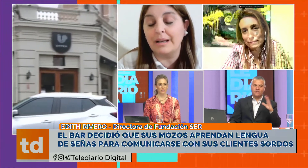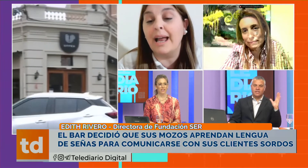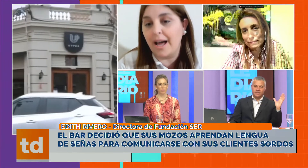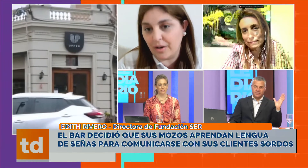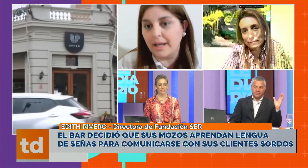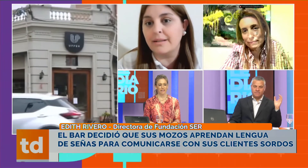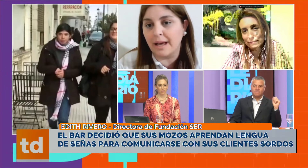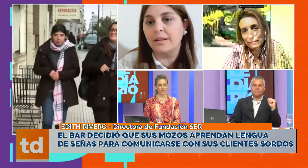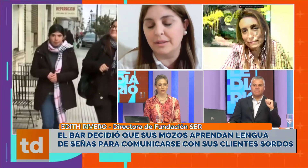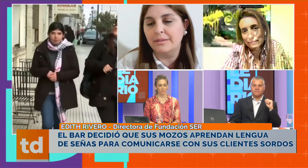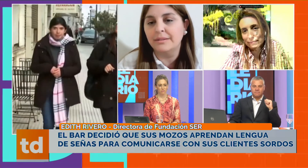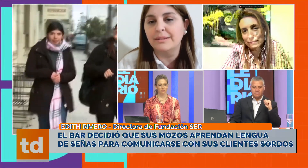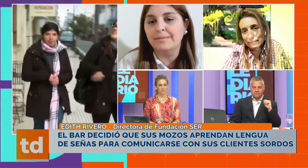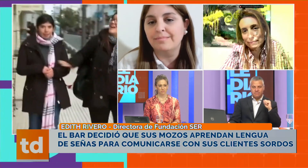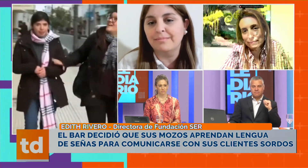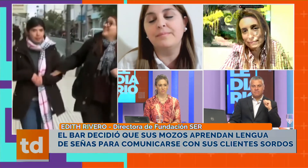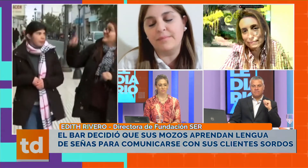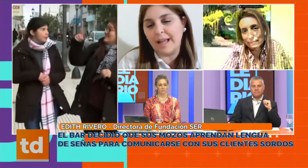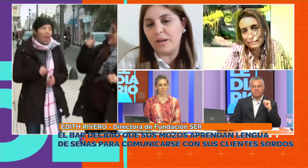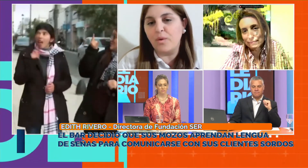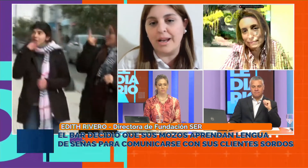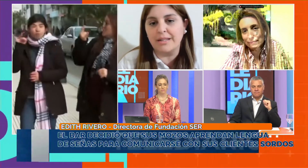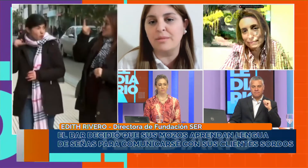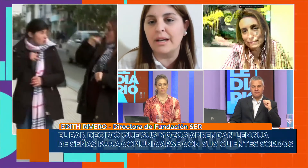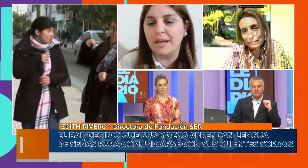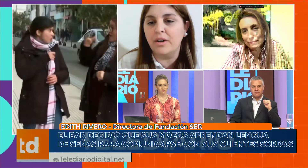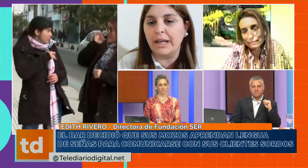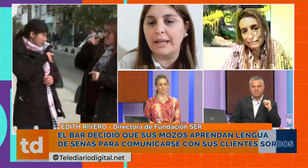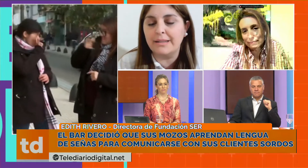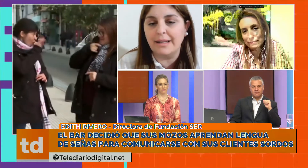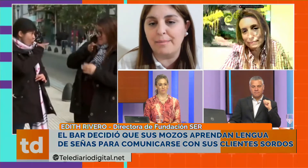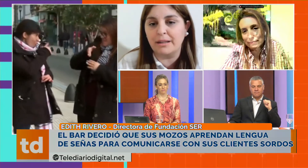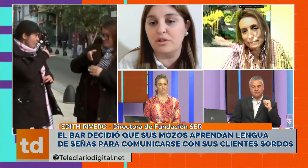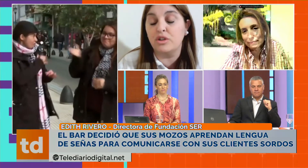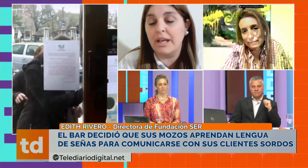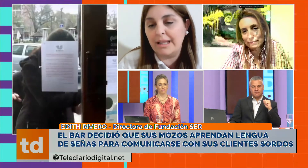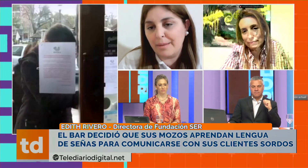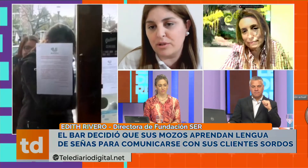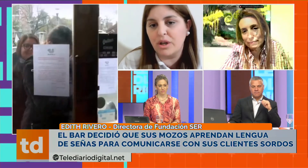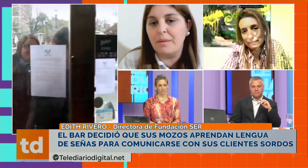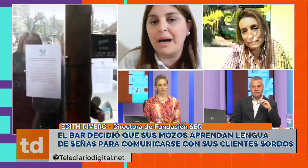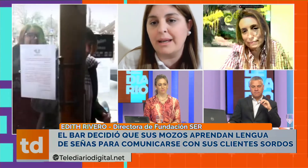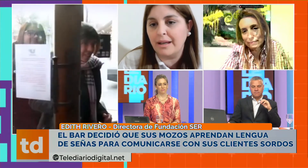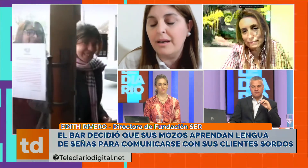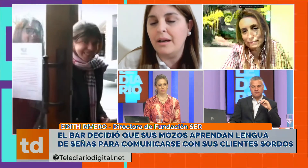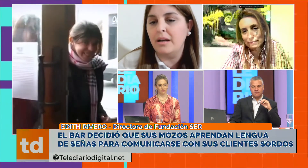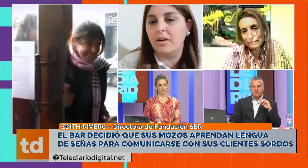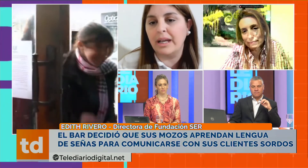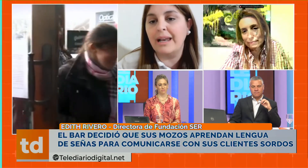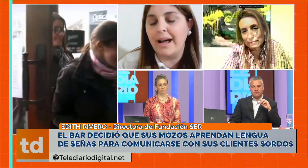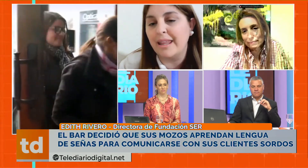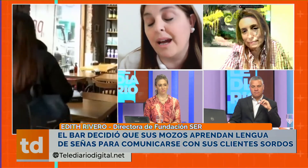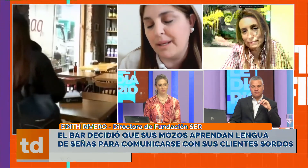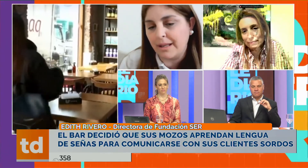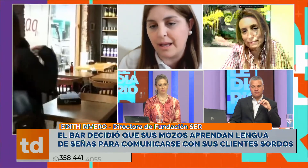persona y después el diagnóstico. Tal cual. Hacemos hincapié en lo que es la parte social de la persona más que lo que es la